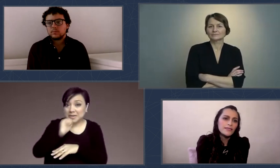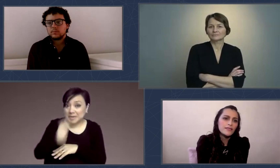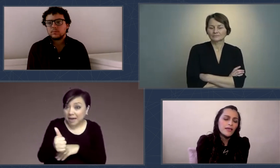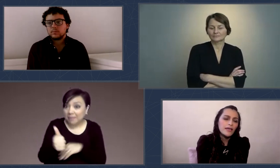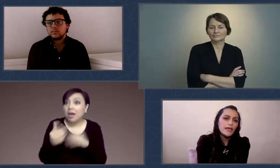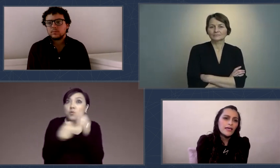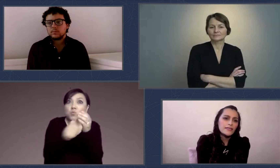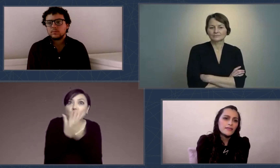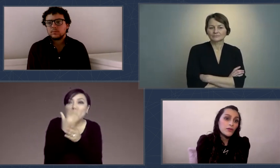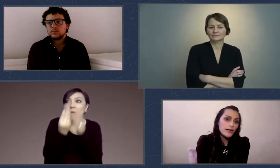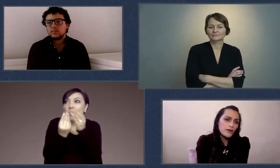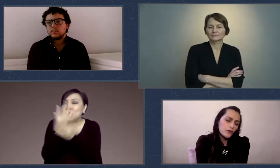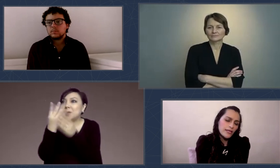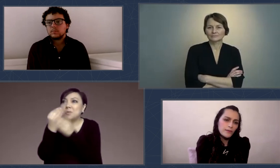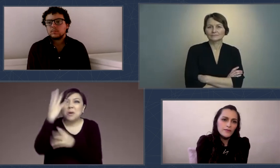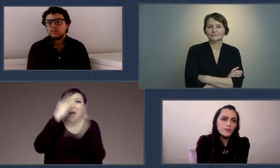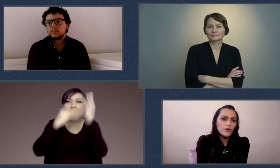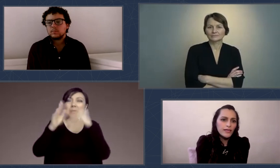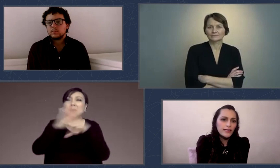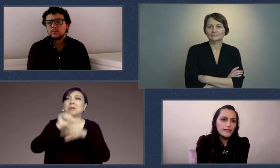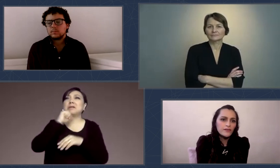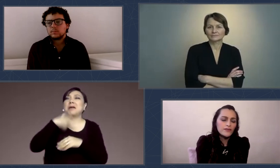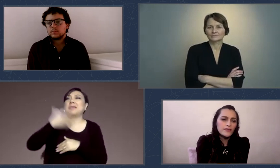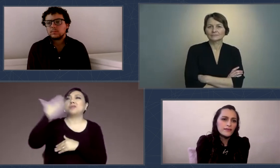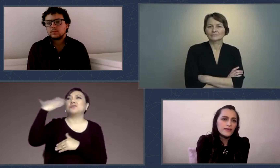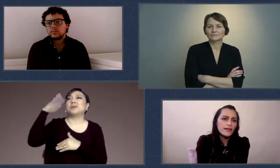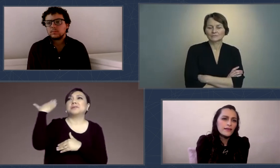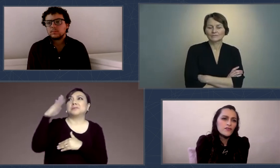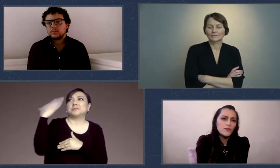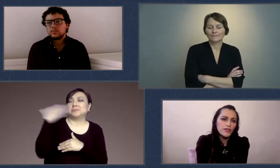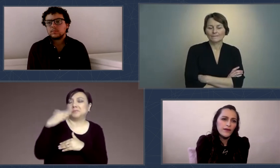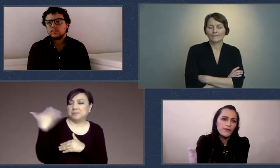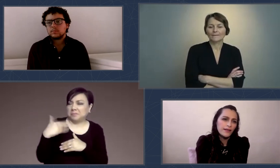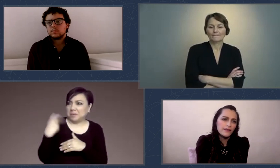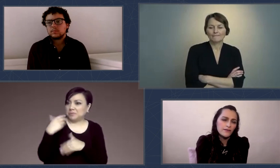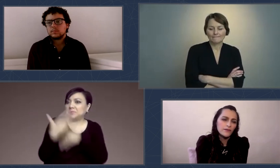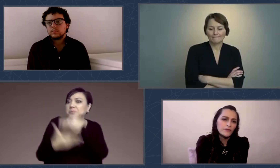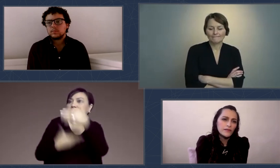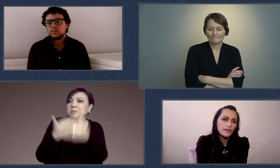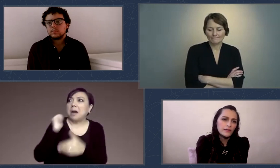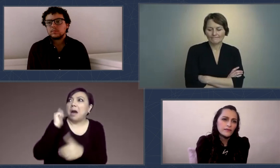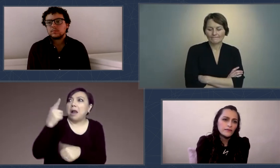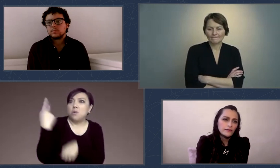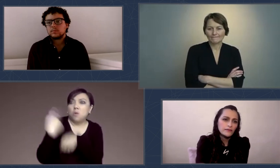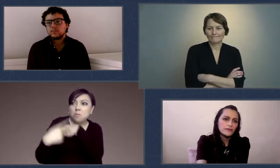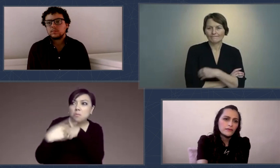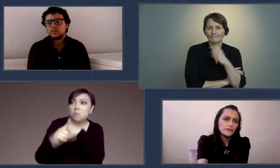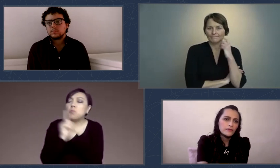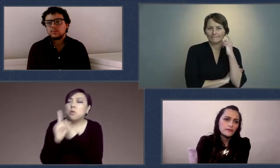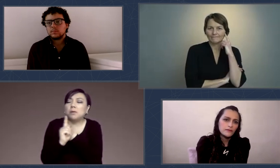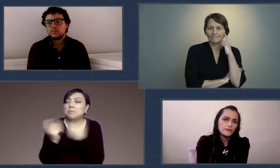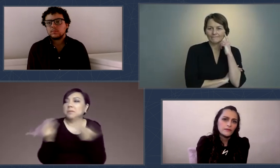mencionabas, es nula o tal vez pobre, entonces, ¿qué riesgos podría haber de esto?